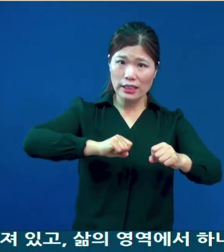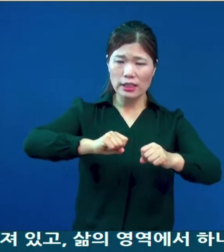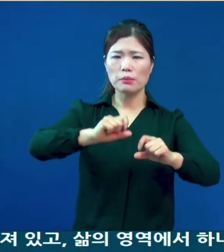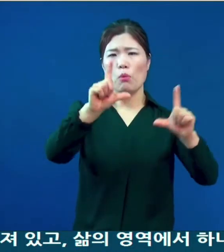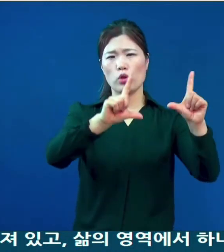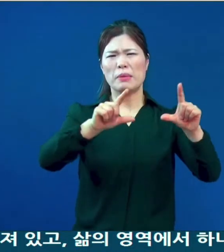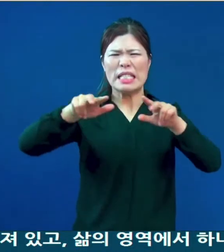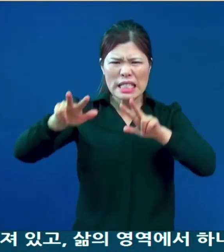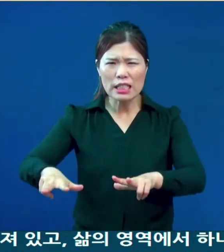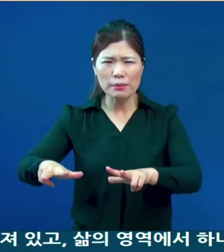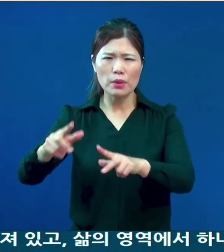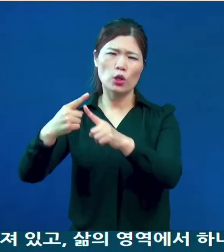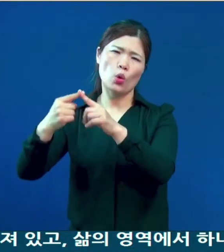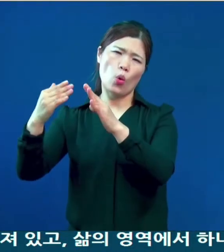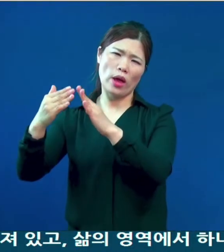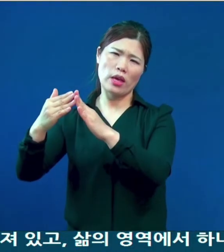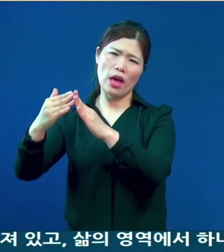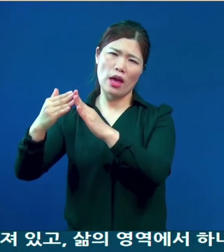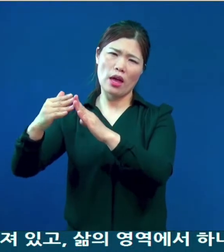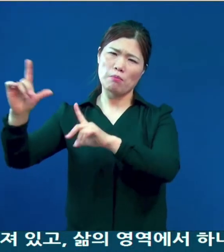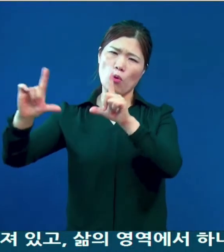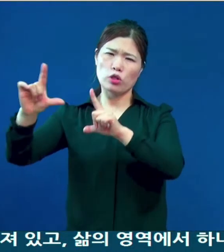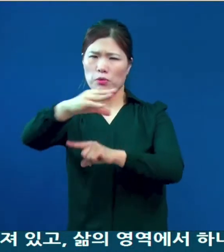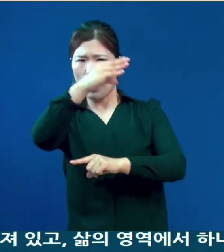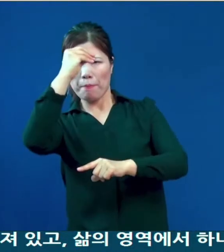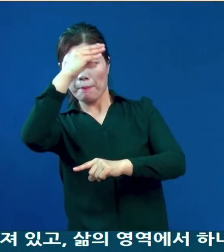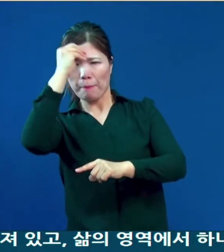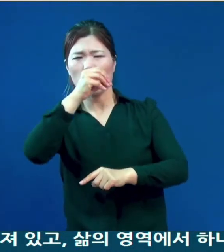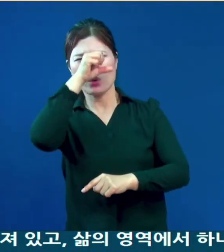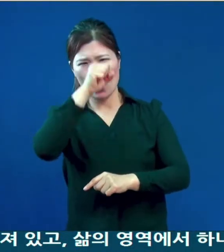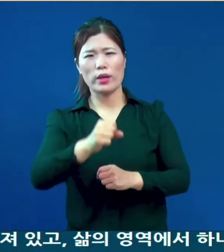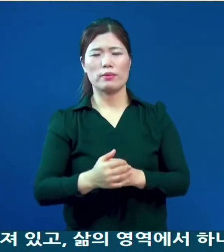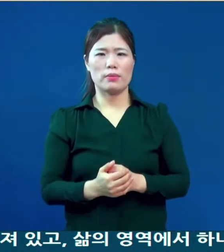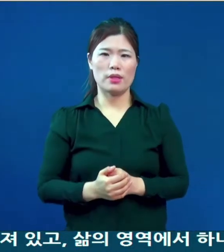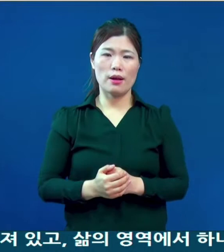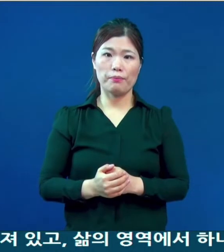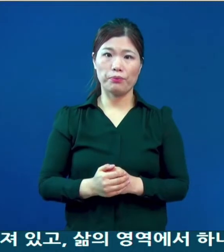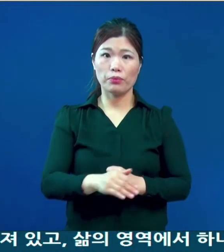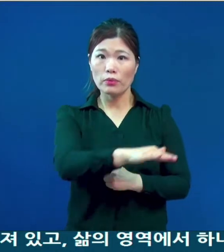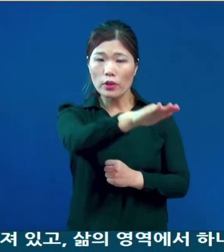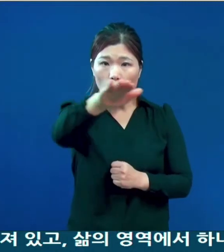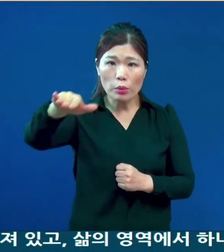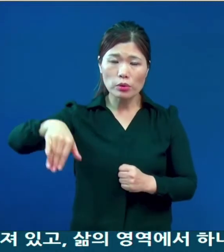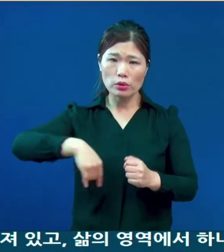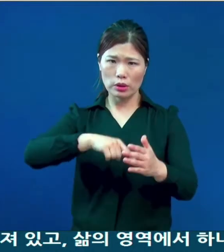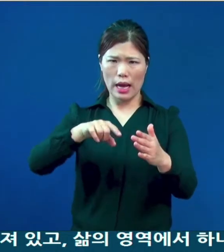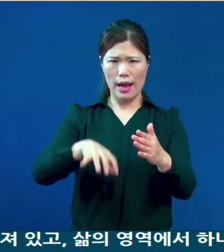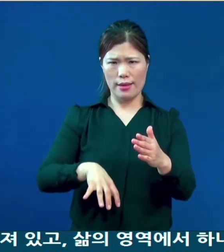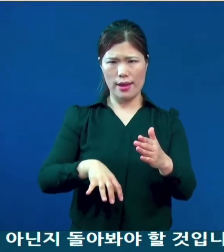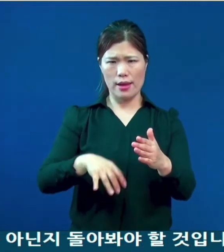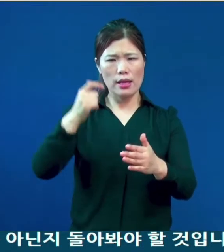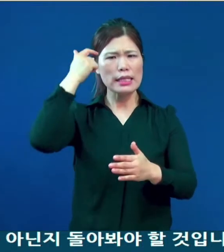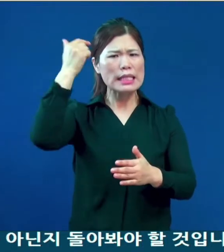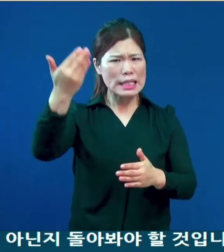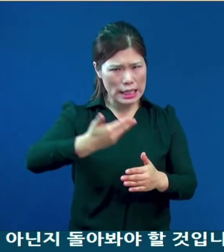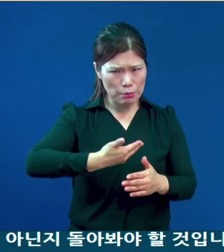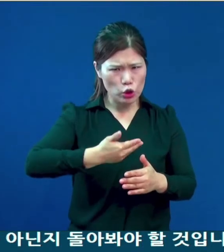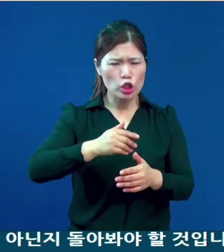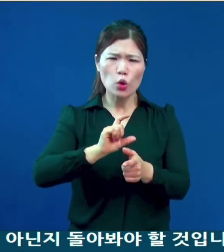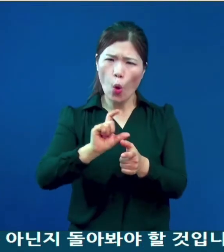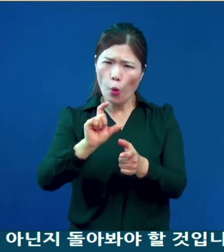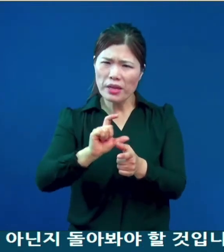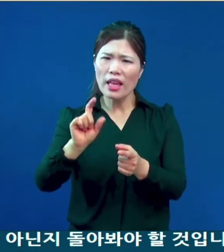모습이 되었으면 좋겠습니다. 여러분, 우리 안에 많은 질문들과 고민들이